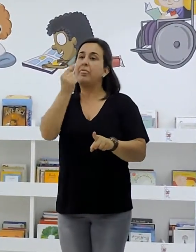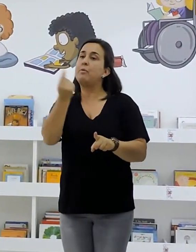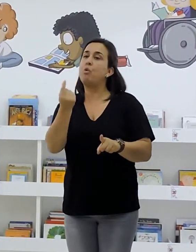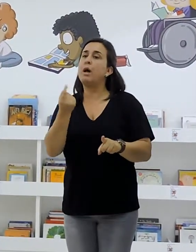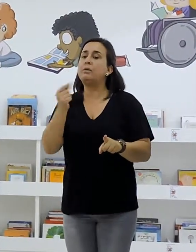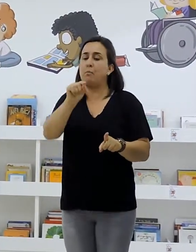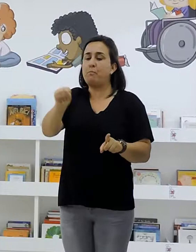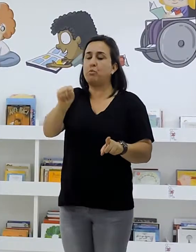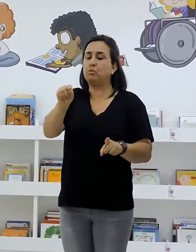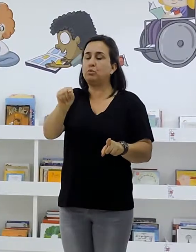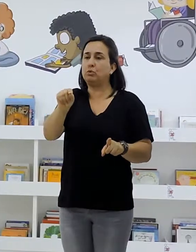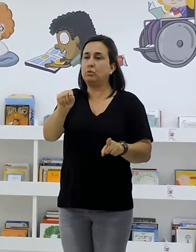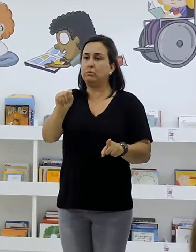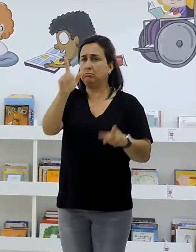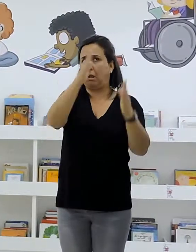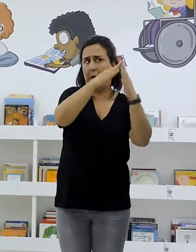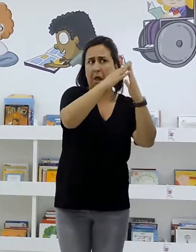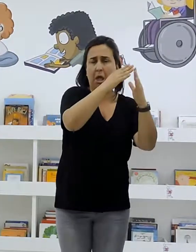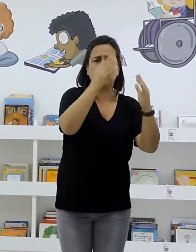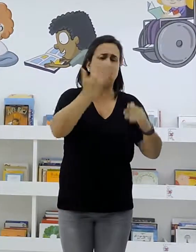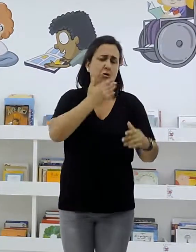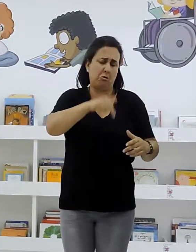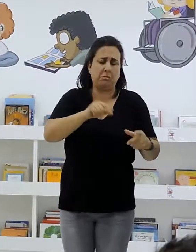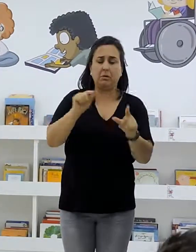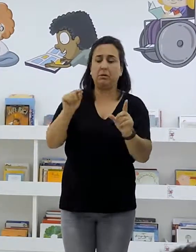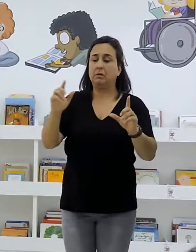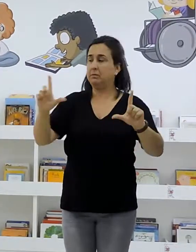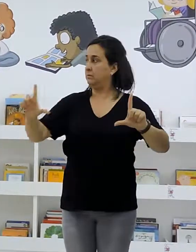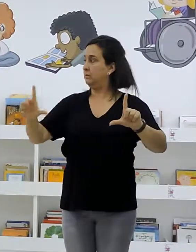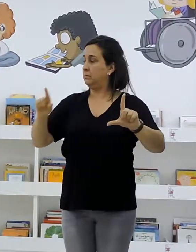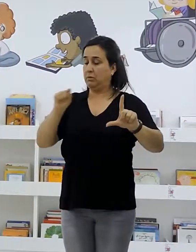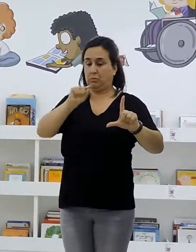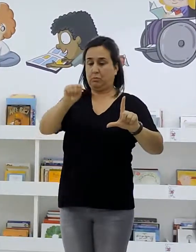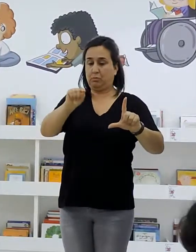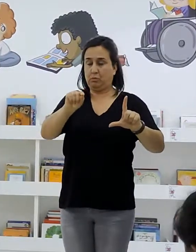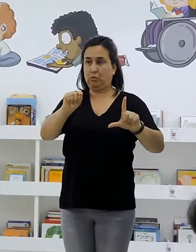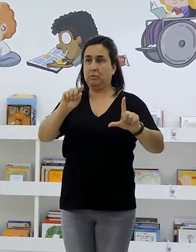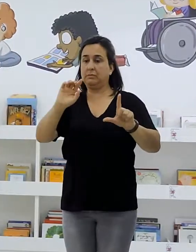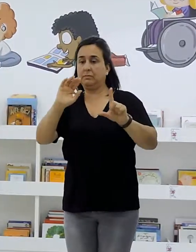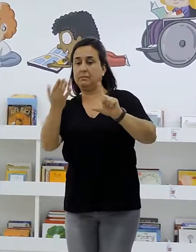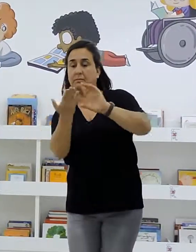lado, ¿vale? Lo preparáis en casa o aquí en el cole, dibujáis por un lado un punto,